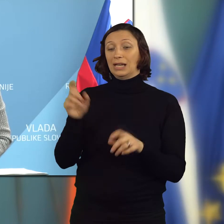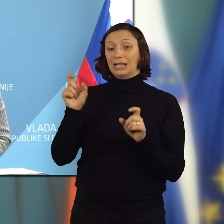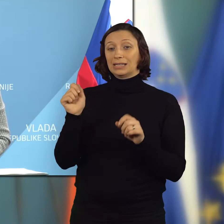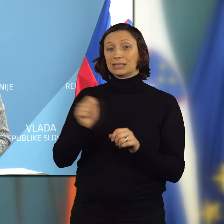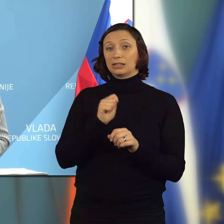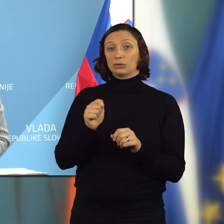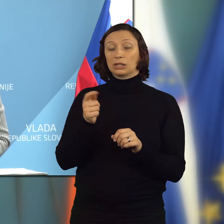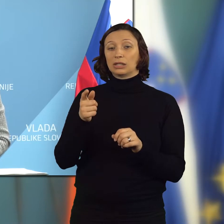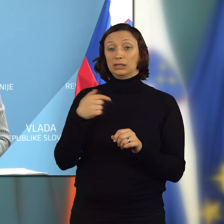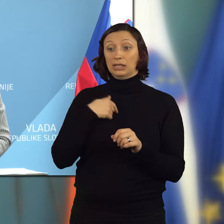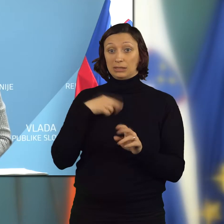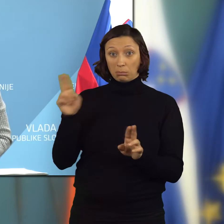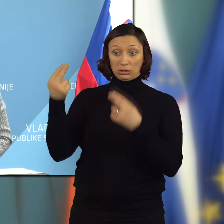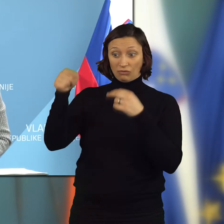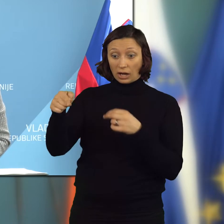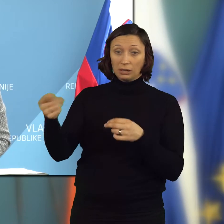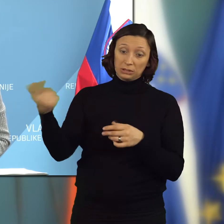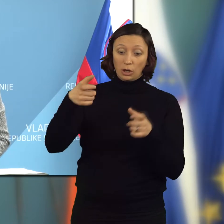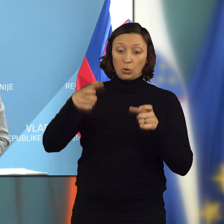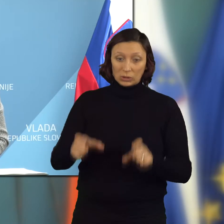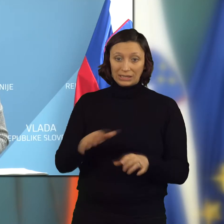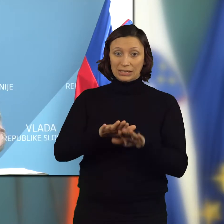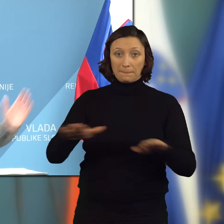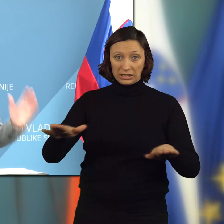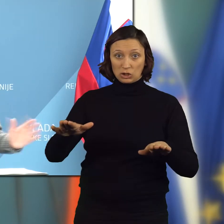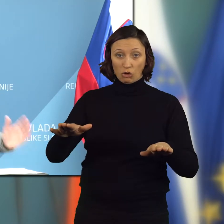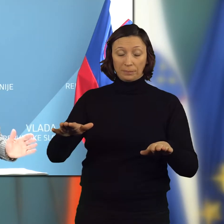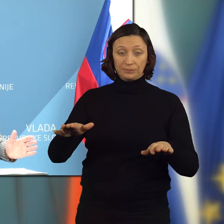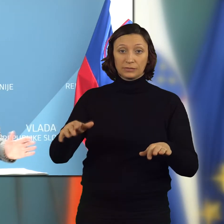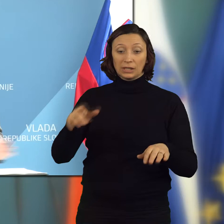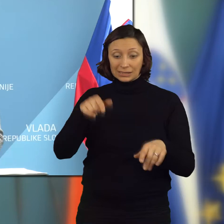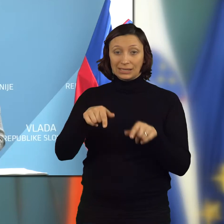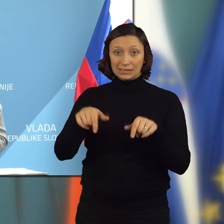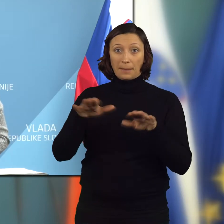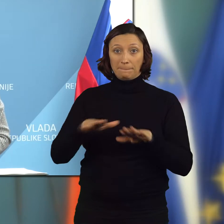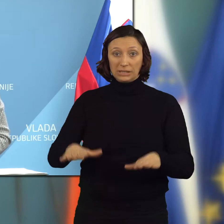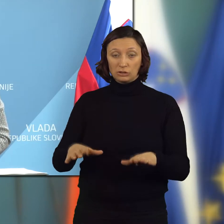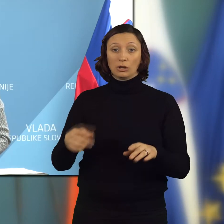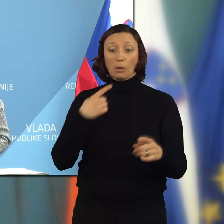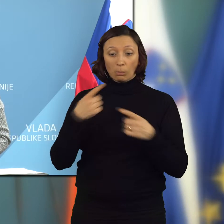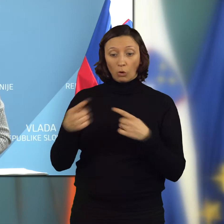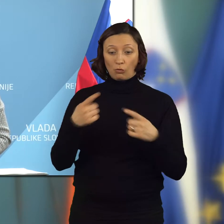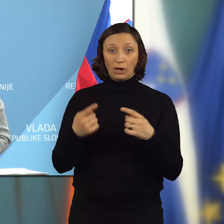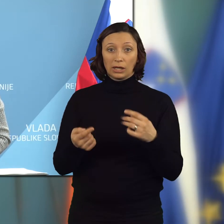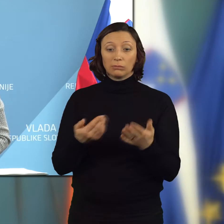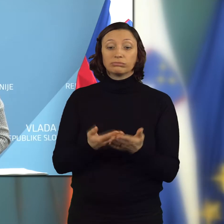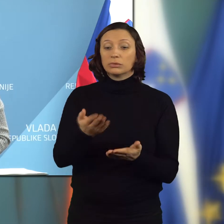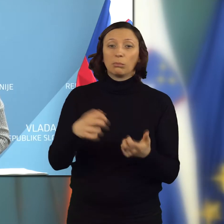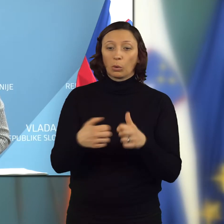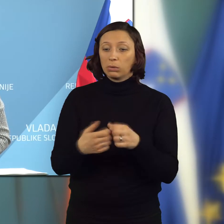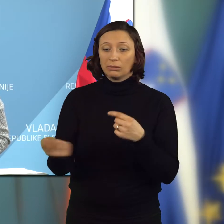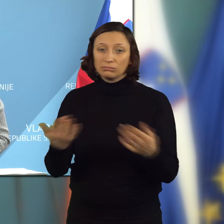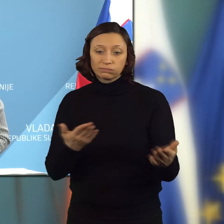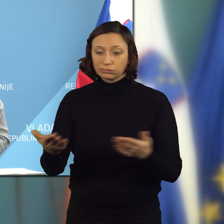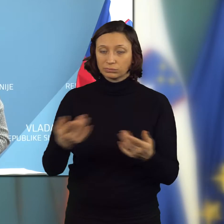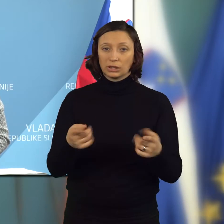morali, zaradi tega, ker sama sem jih pozvala, naj sedejo za mizo in da se za mizo naslovijo